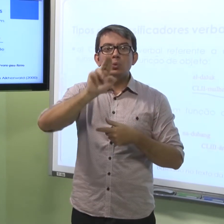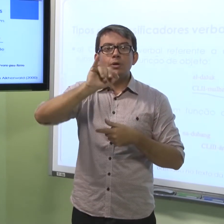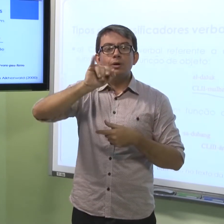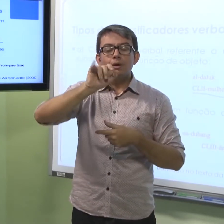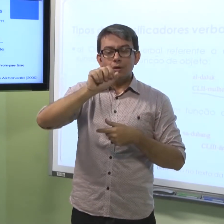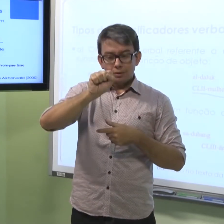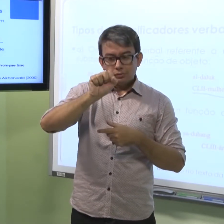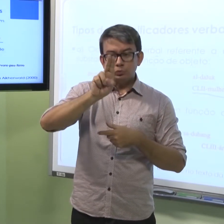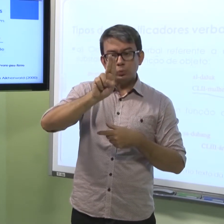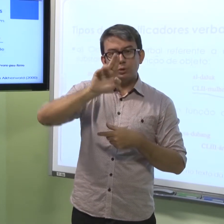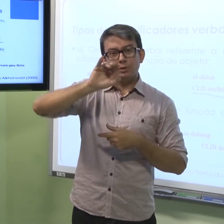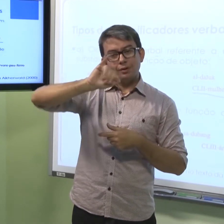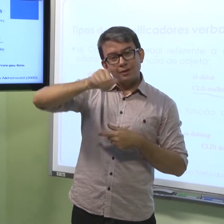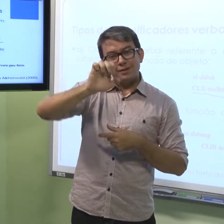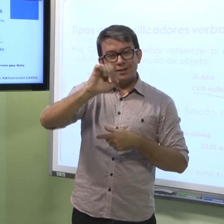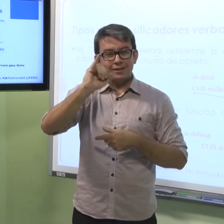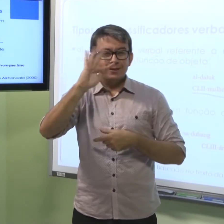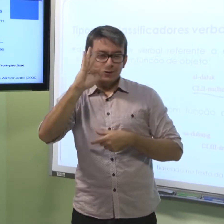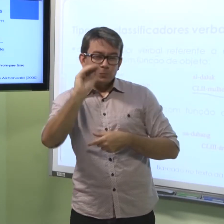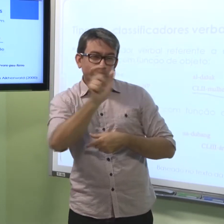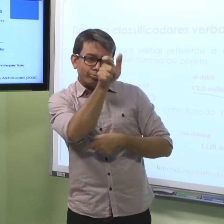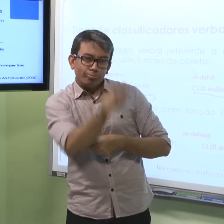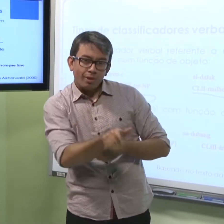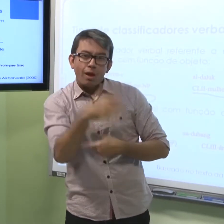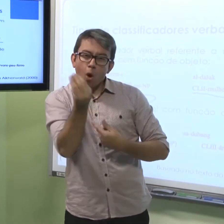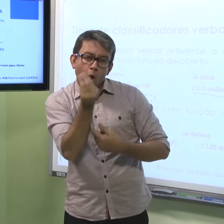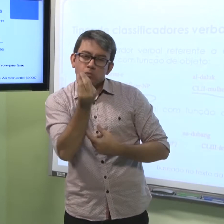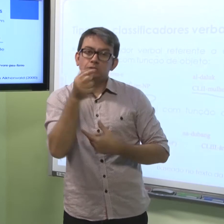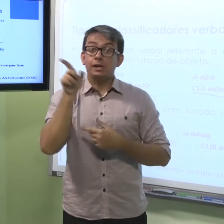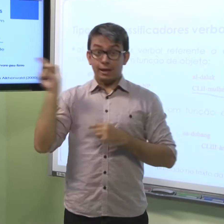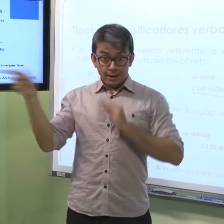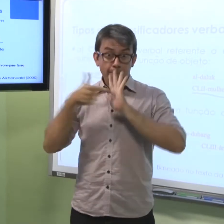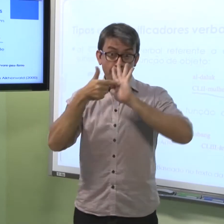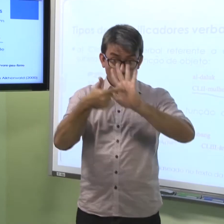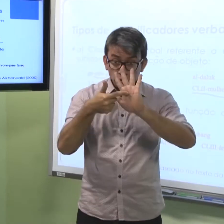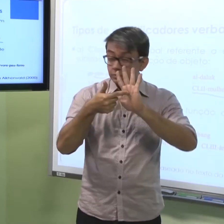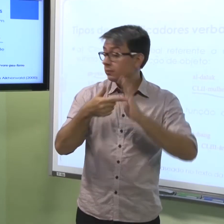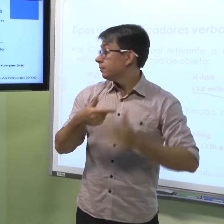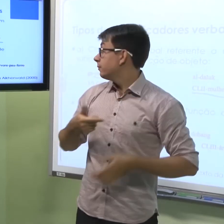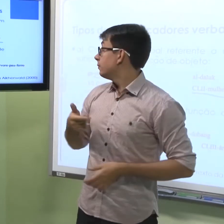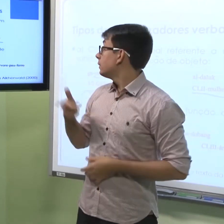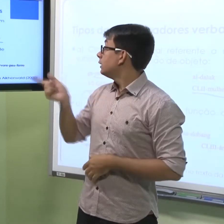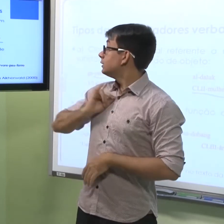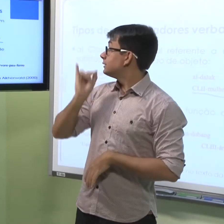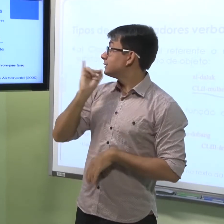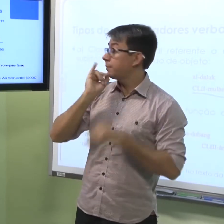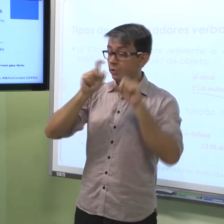O classificador verbal, ele assume a função de sujeito. Eu vou mostrar como que